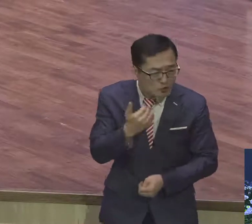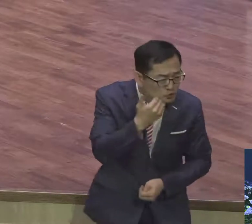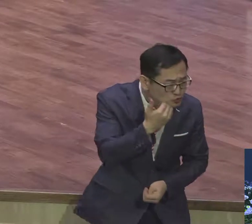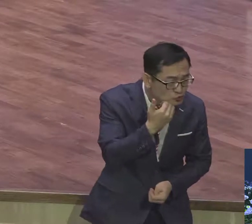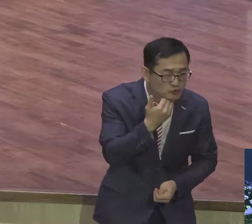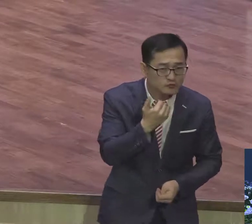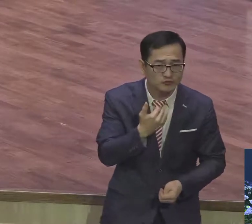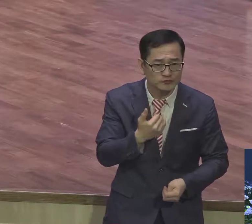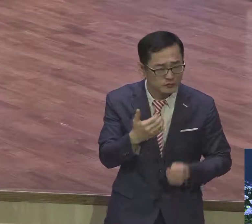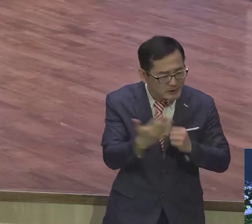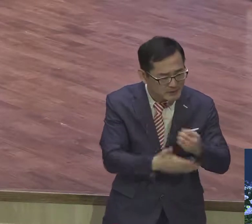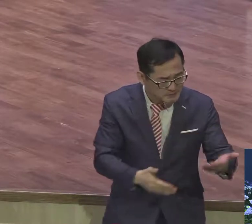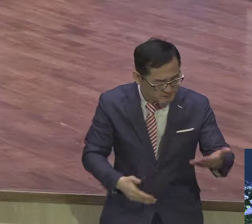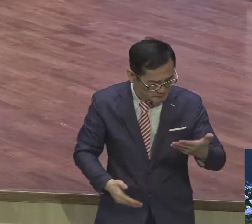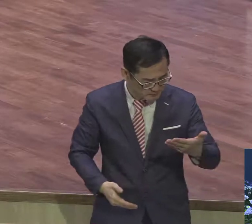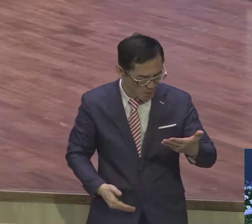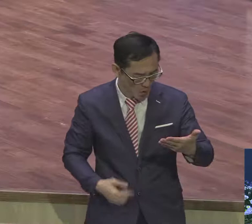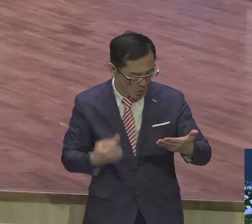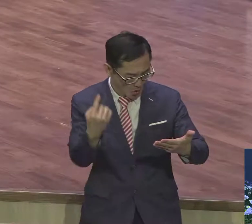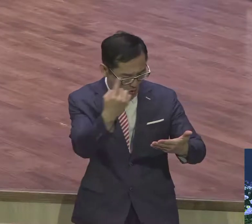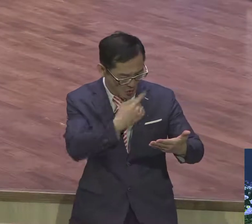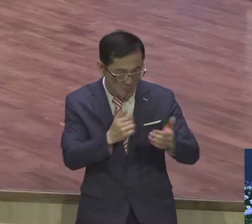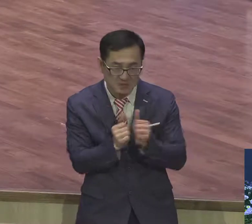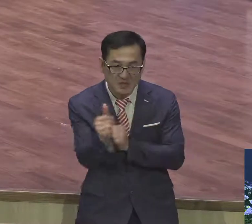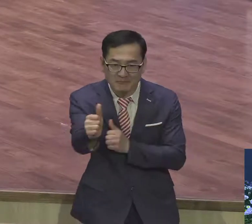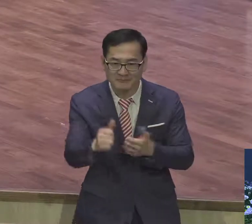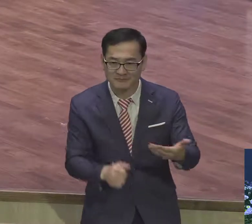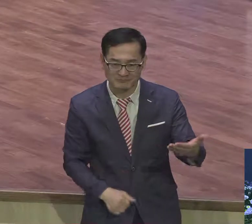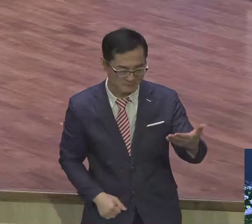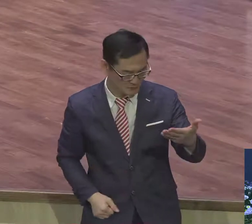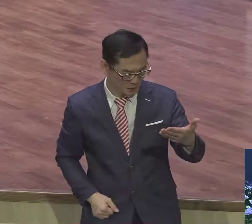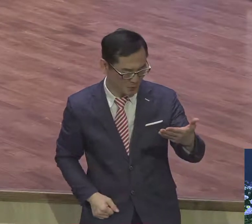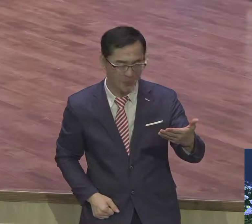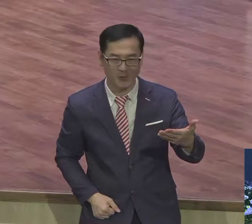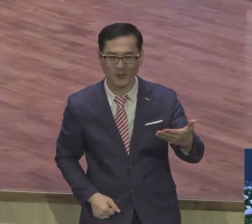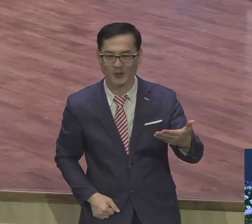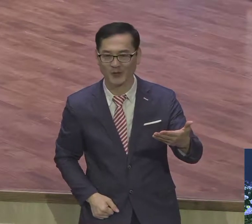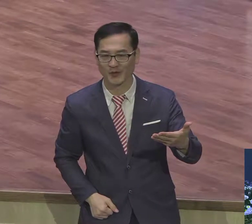매력적으로 생겼대 그렇게 사진 보니까